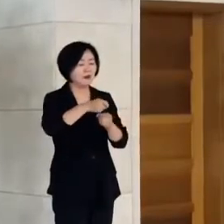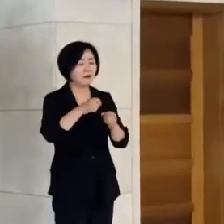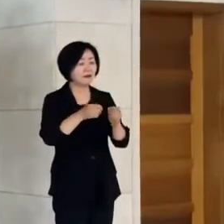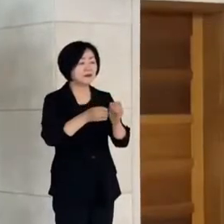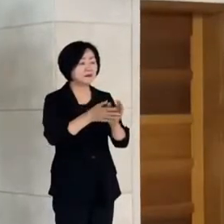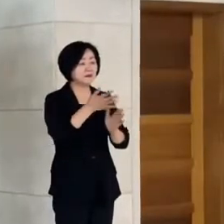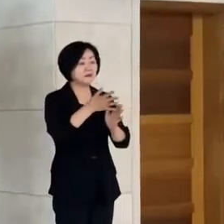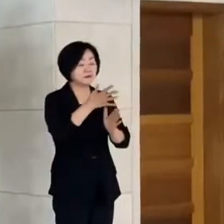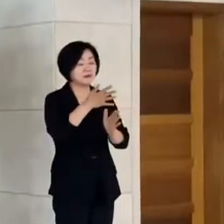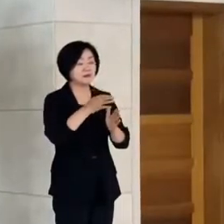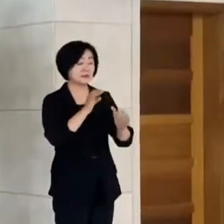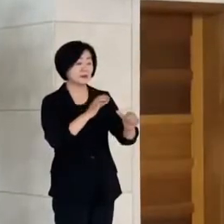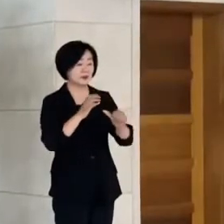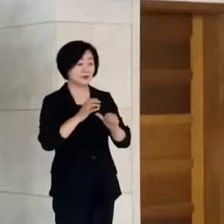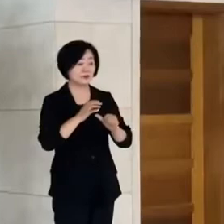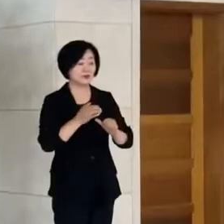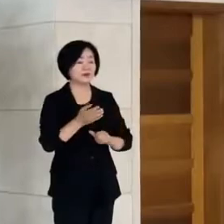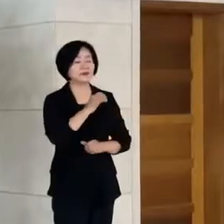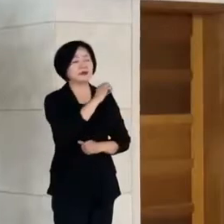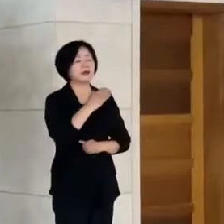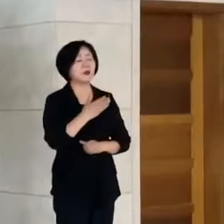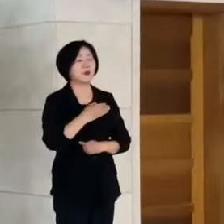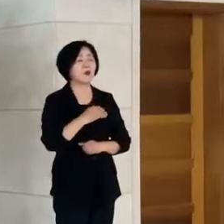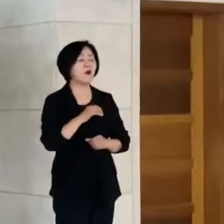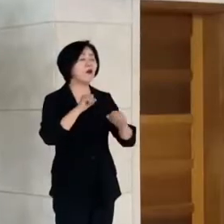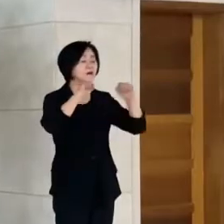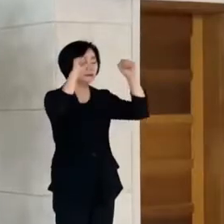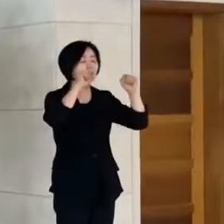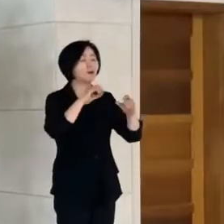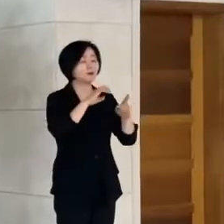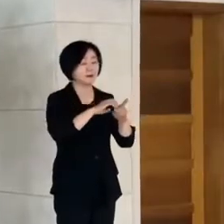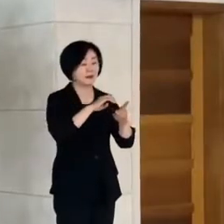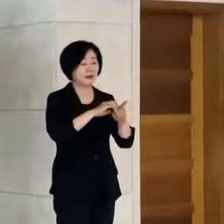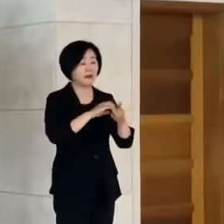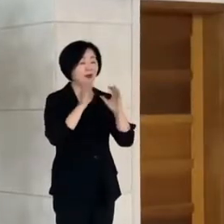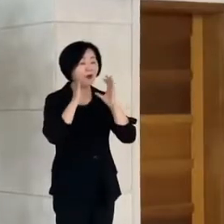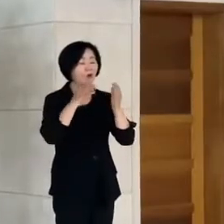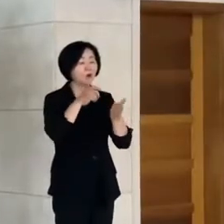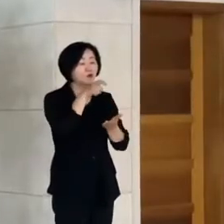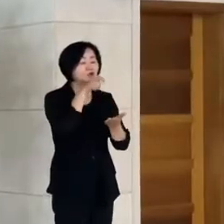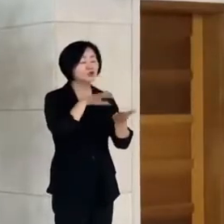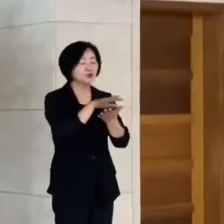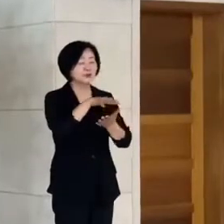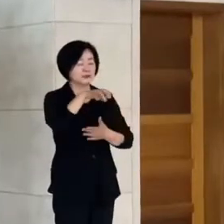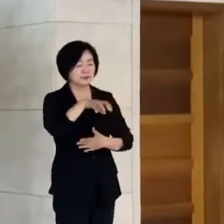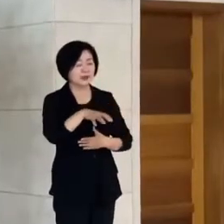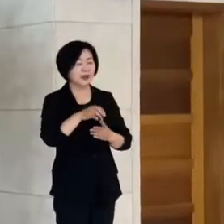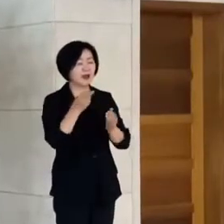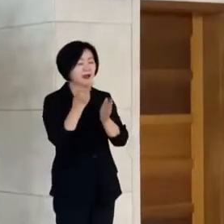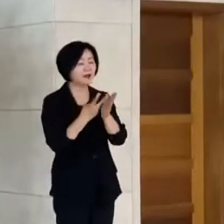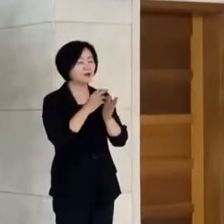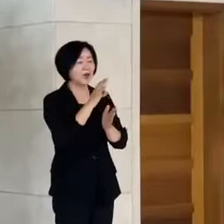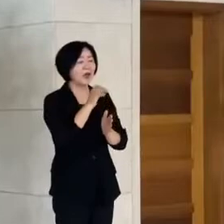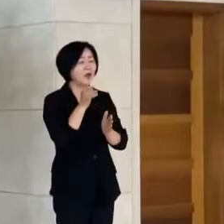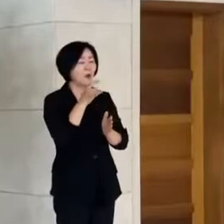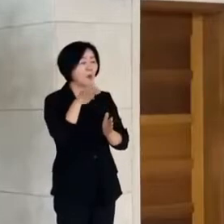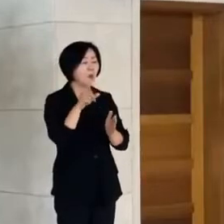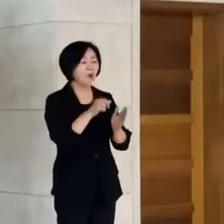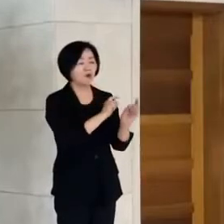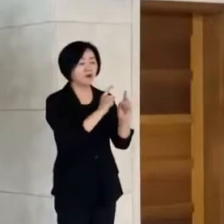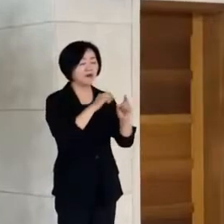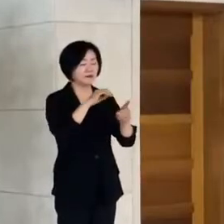했던 우리 군의 양평 종합체육센터, 어린이 물놀이장, 양서